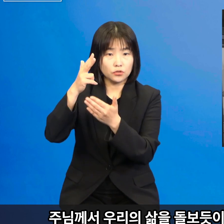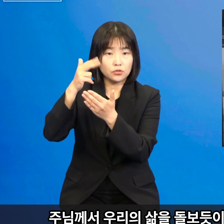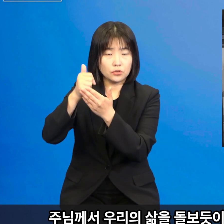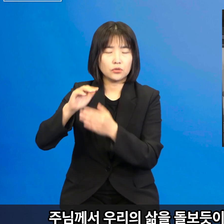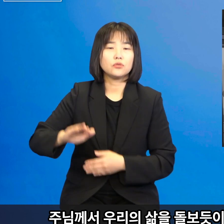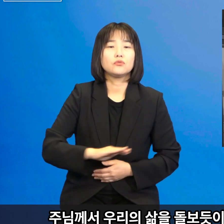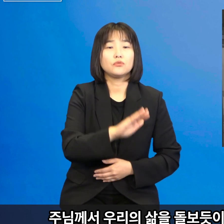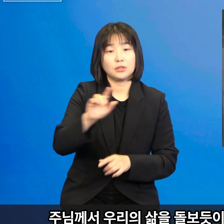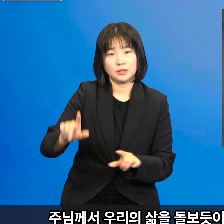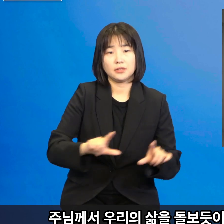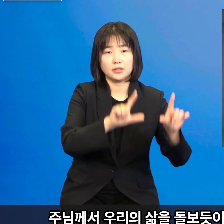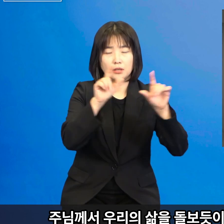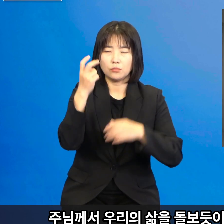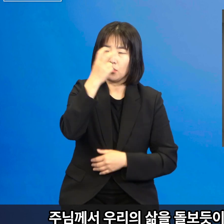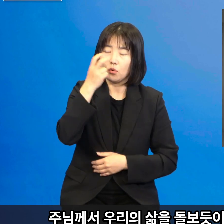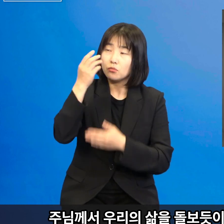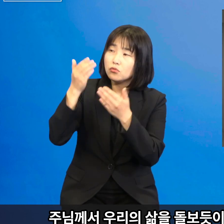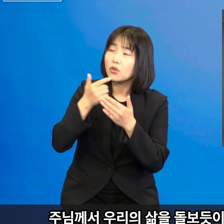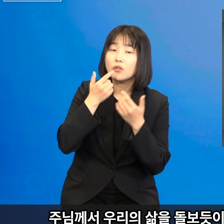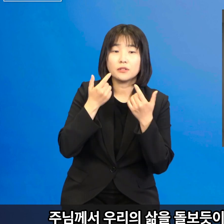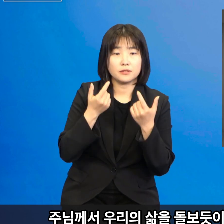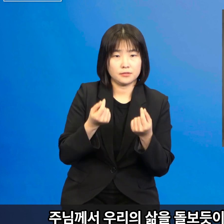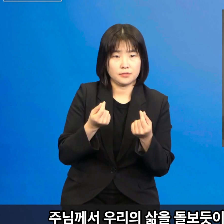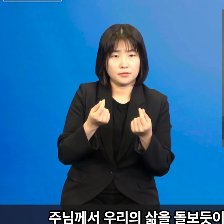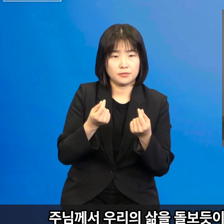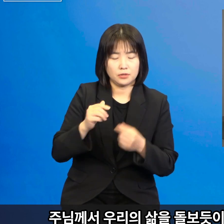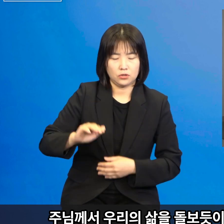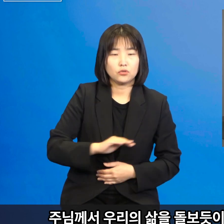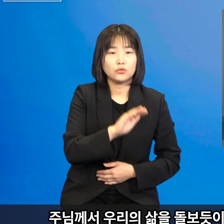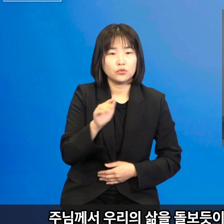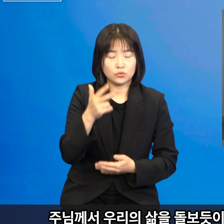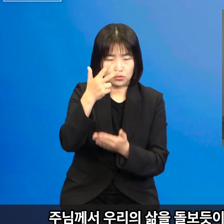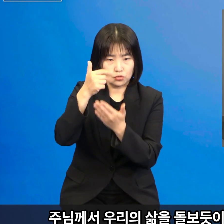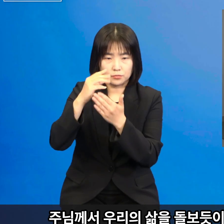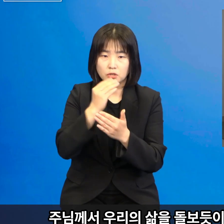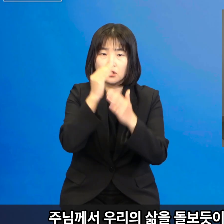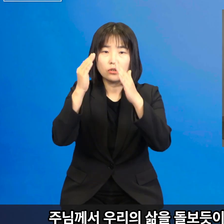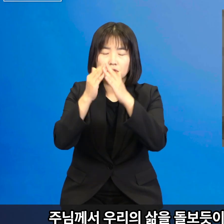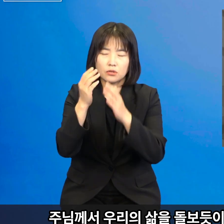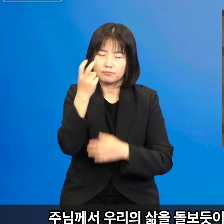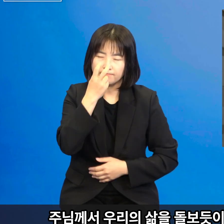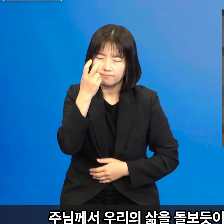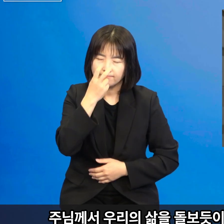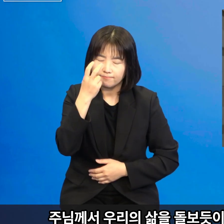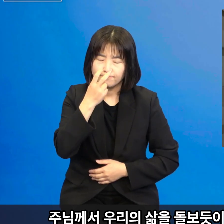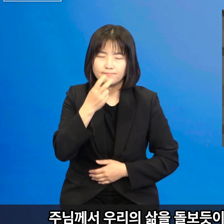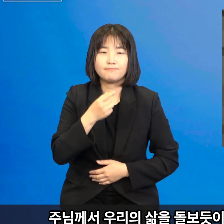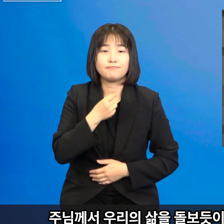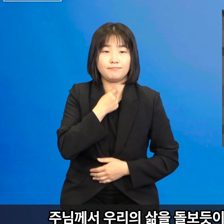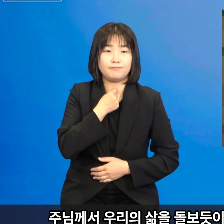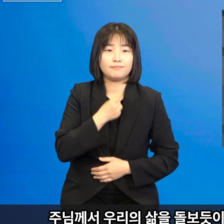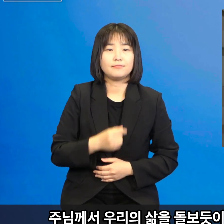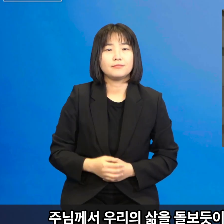주님께서 우리의 삶을 돌보듯이 우리도 주님의 성전을 돌봅니다.